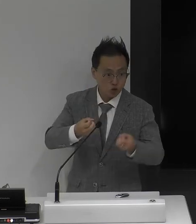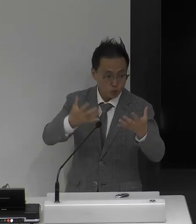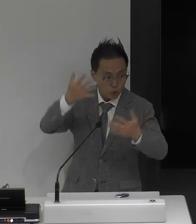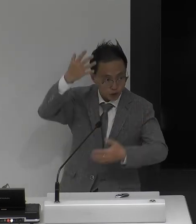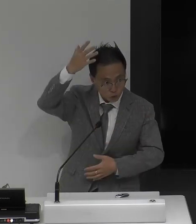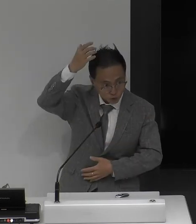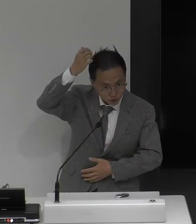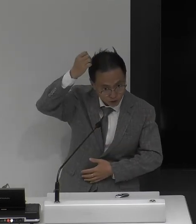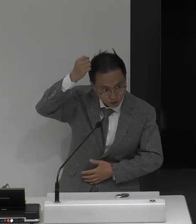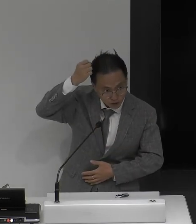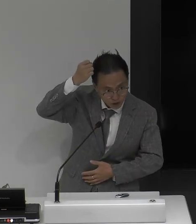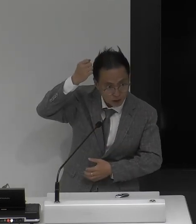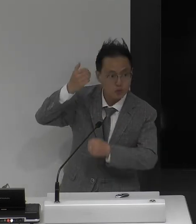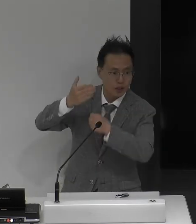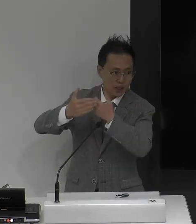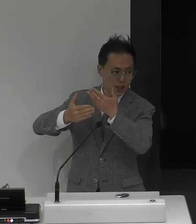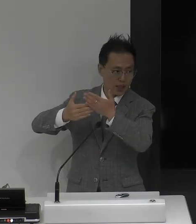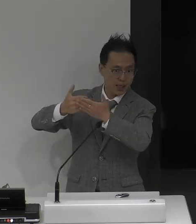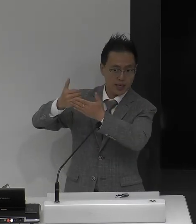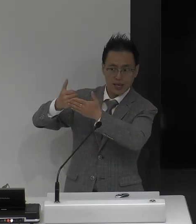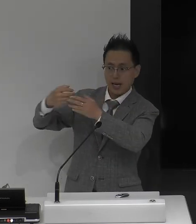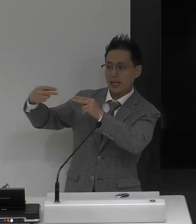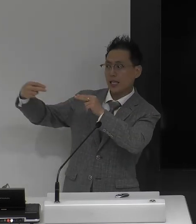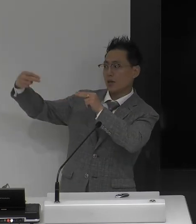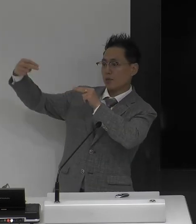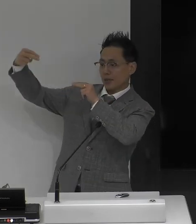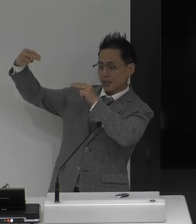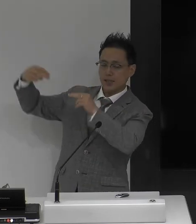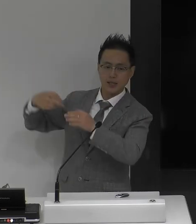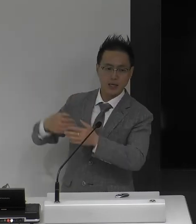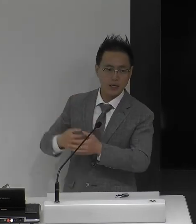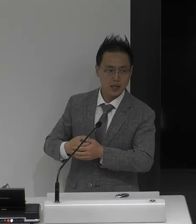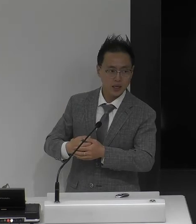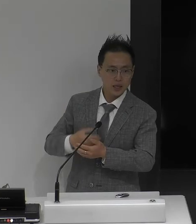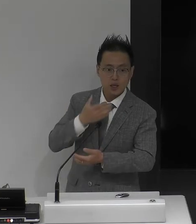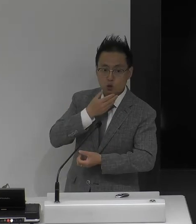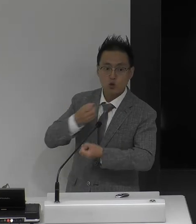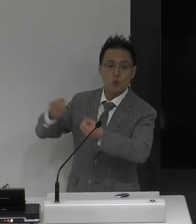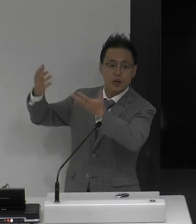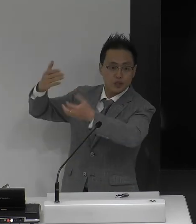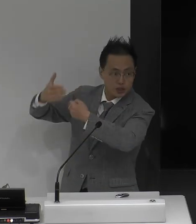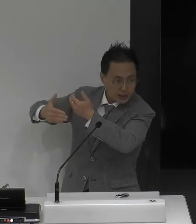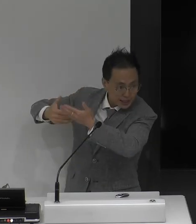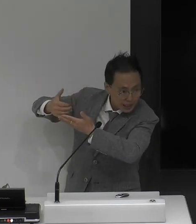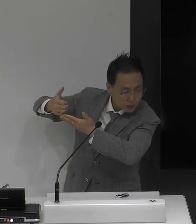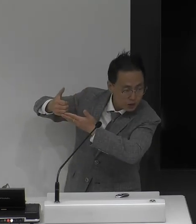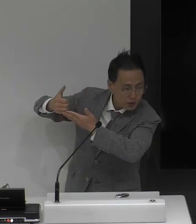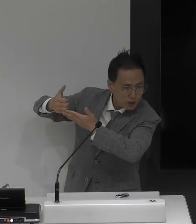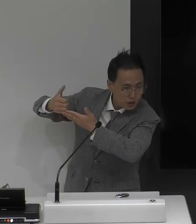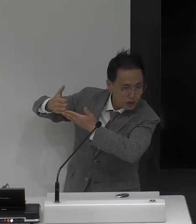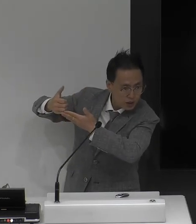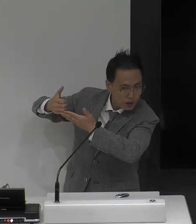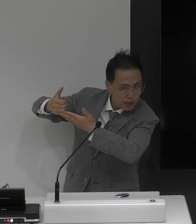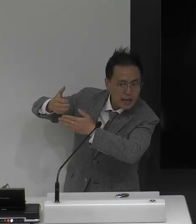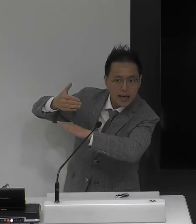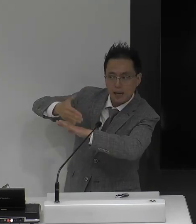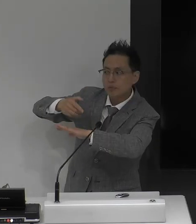축복 기도를 기억했기 때문에 하나님을 만났을 때 축복해 주신 그 하나님을 감사하는